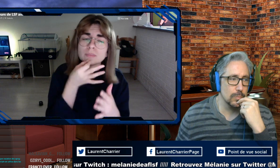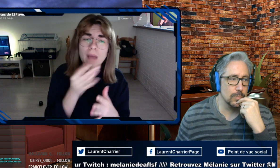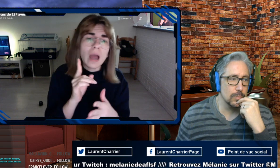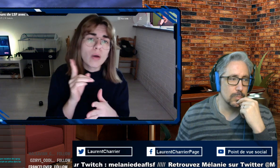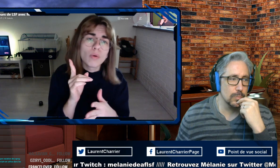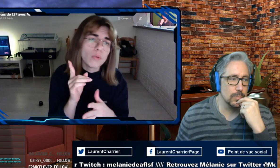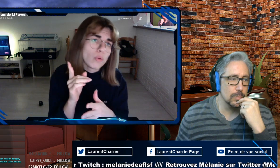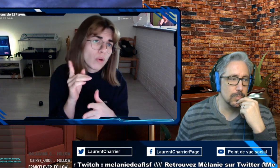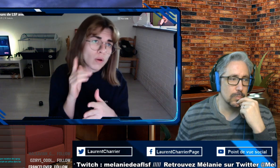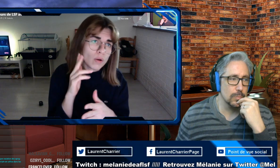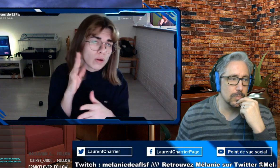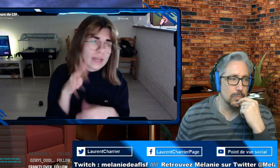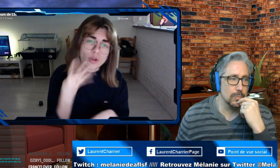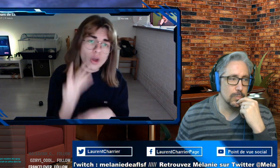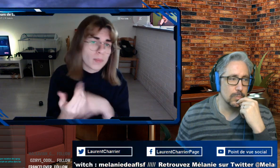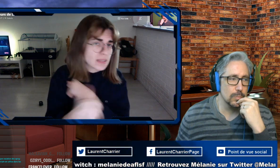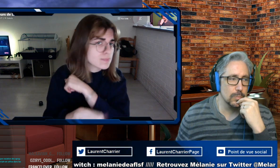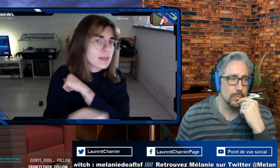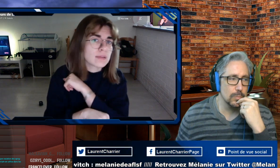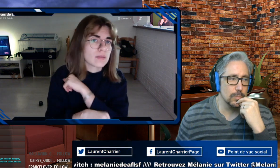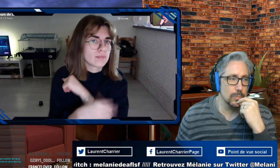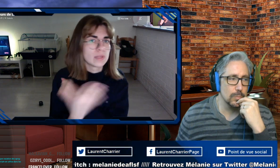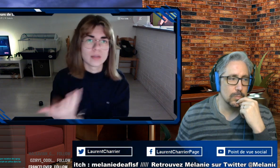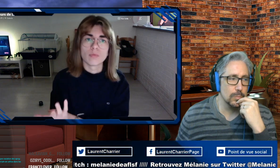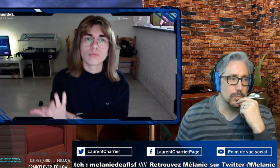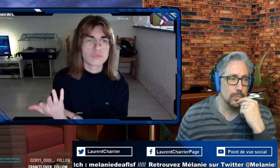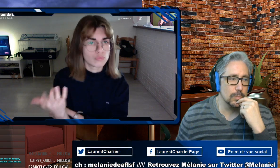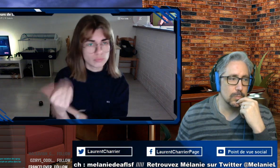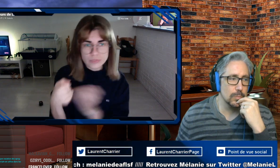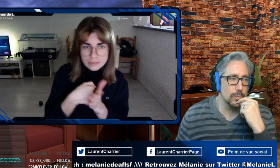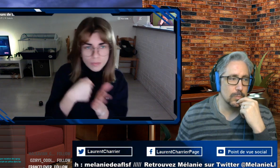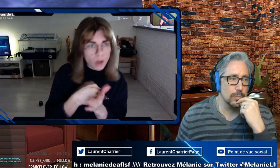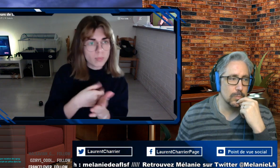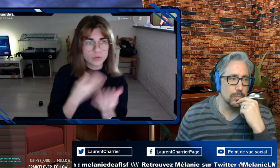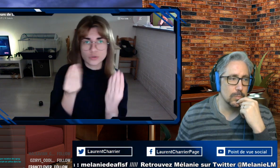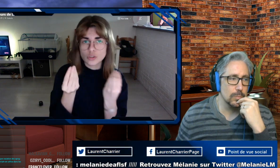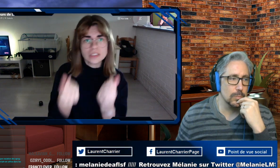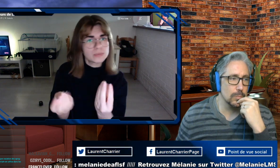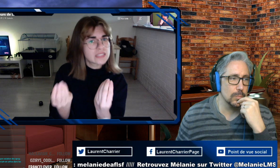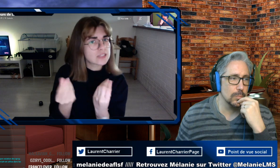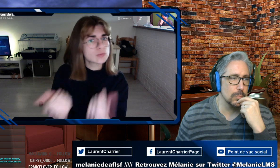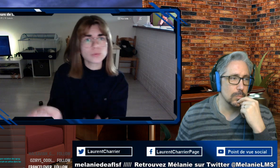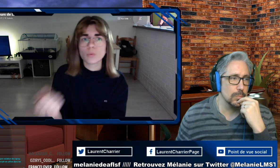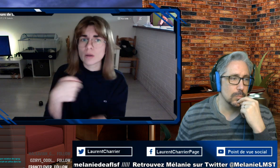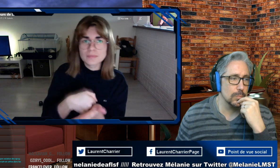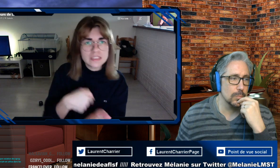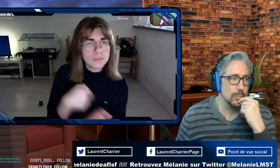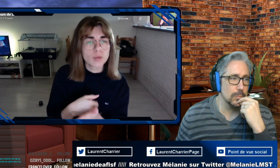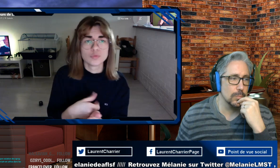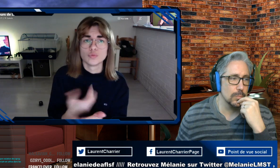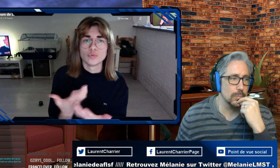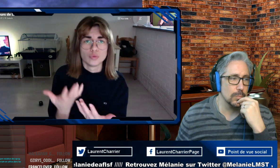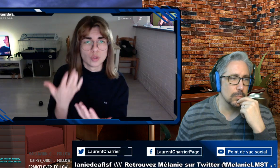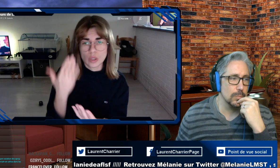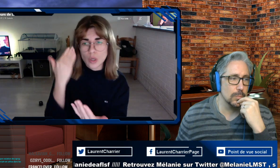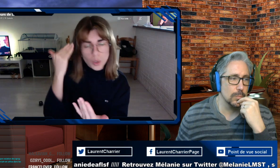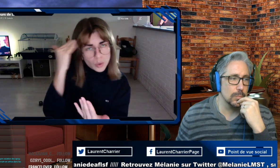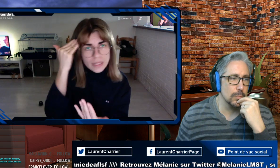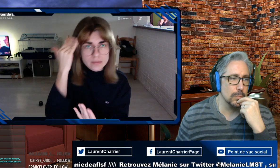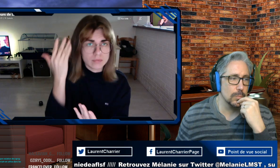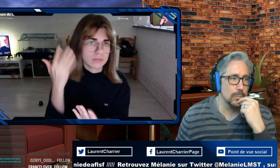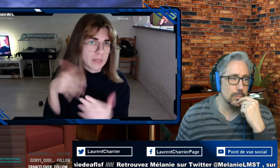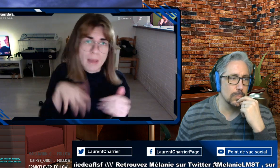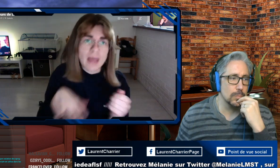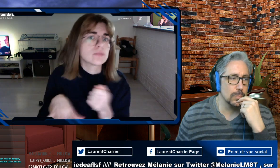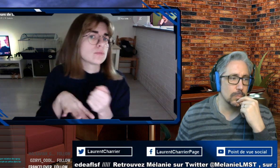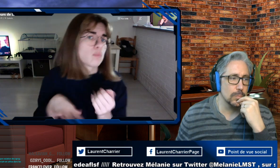Je dis pas 4 heures par semaine, hein, mais minimum de sensibilisation, un minimum de